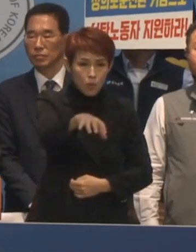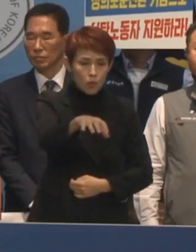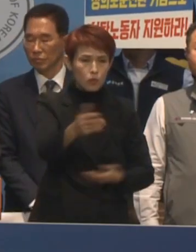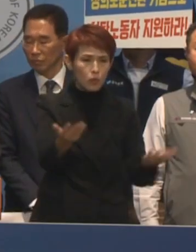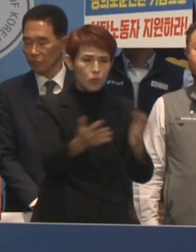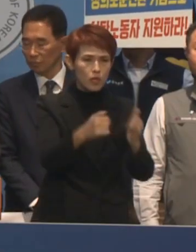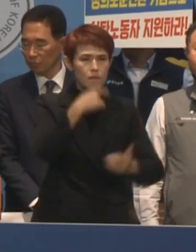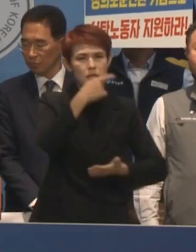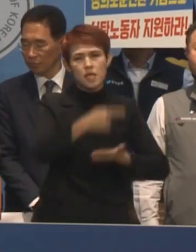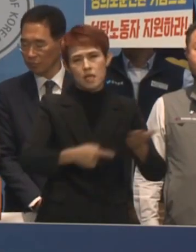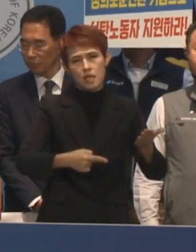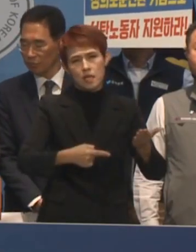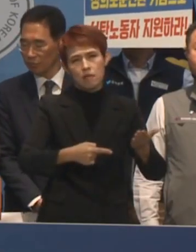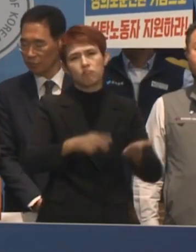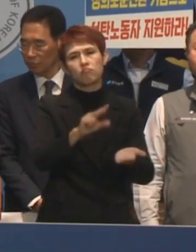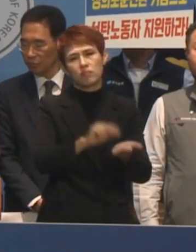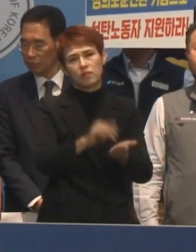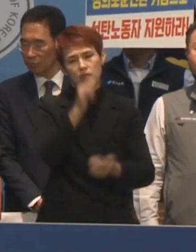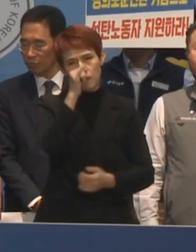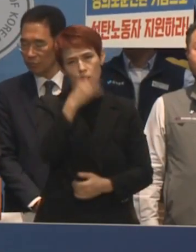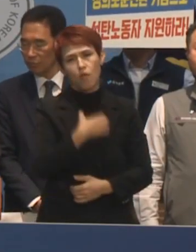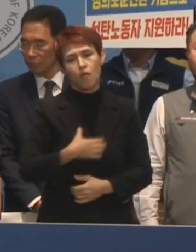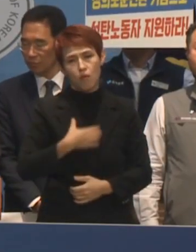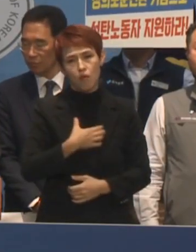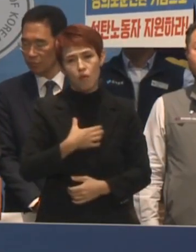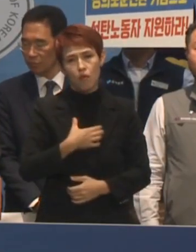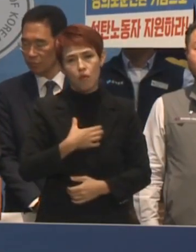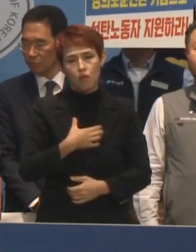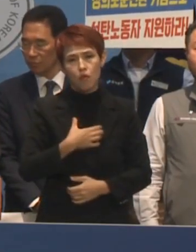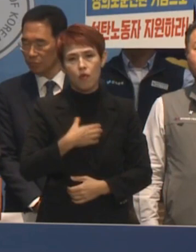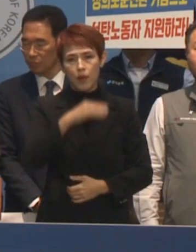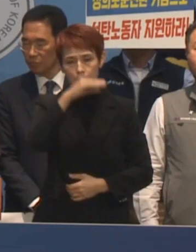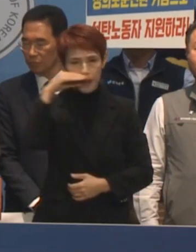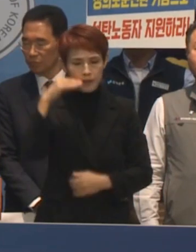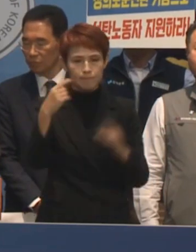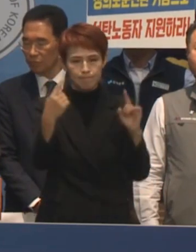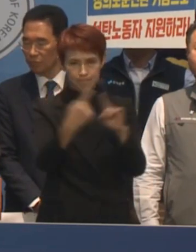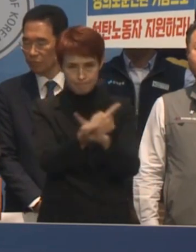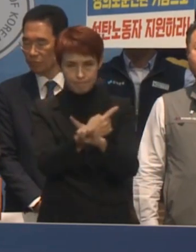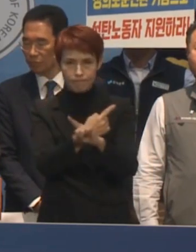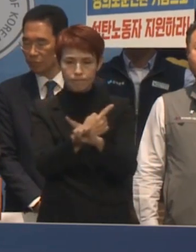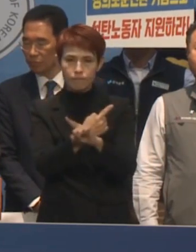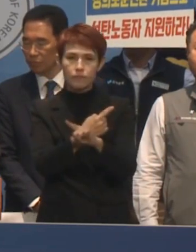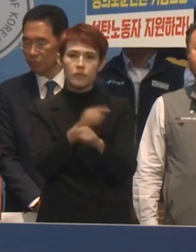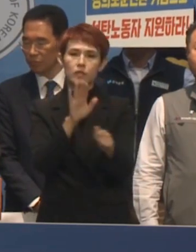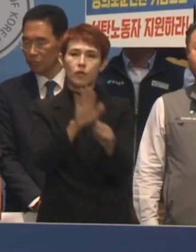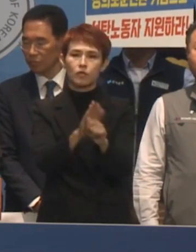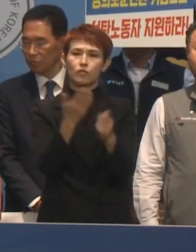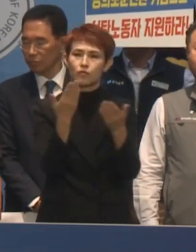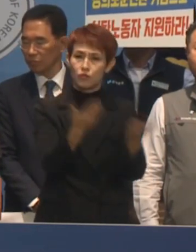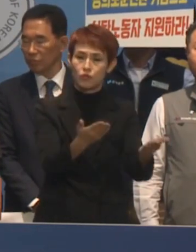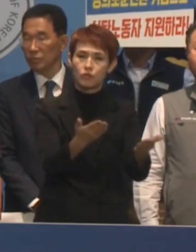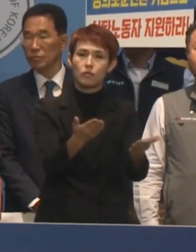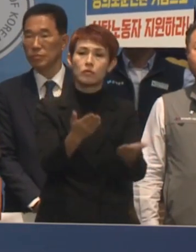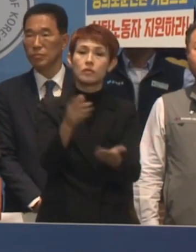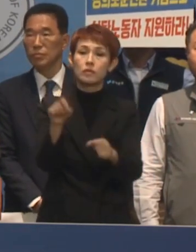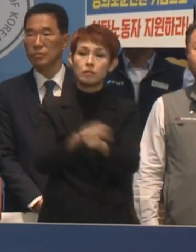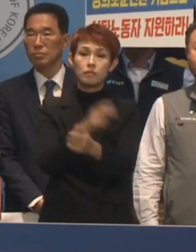노동자들의 피해를 조명하고 정의로운 전환 지원 특별법이 조속히 제정되어야 하는 이유에